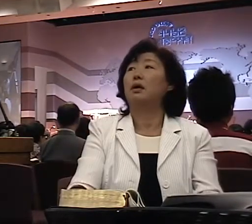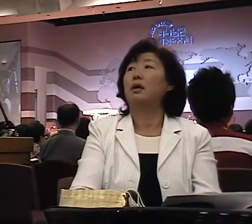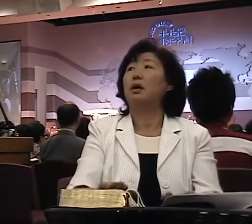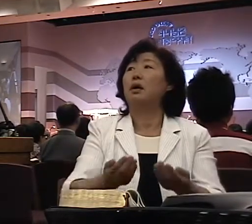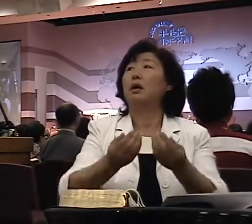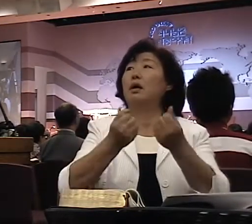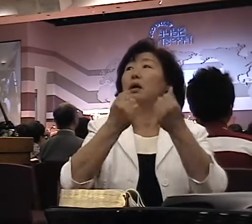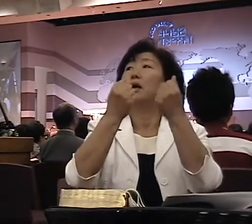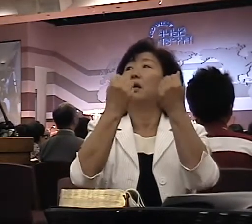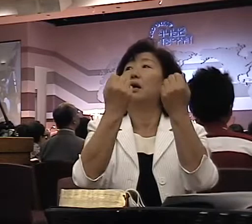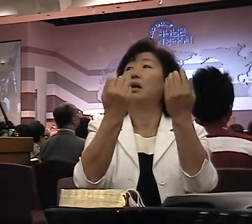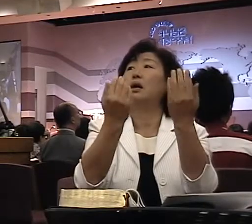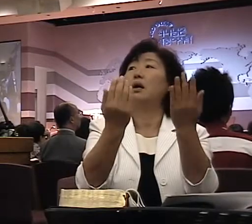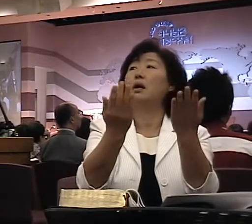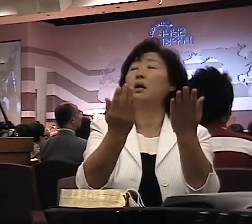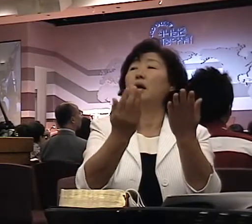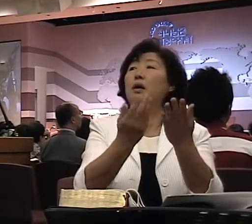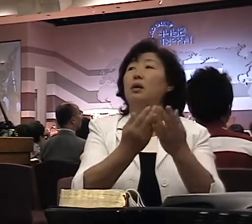찬양합니다.